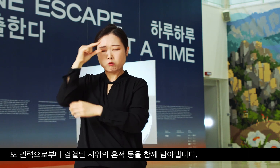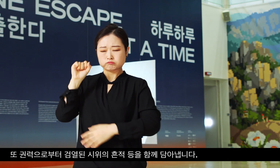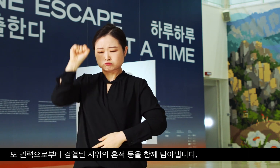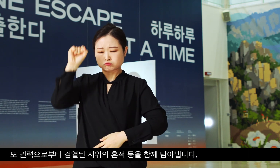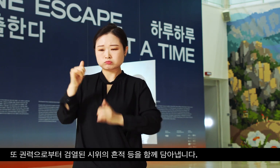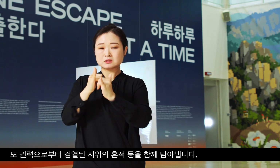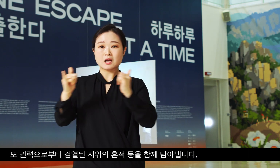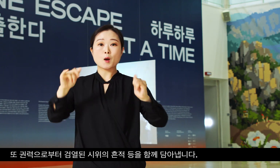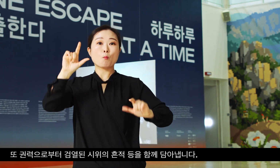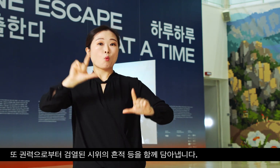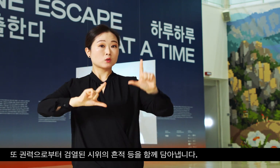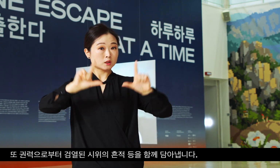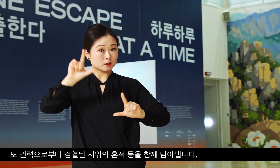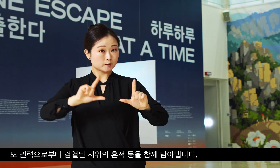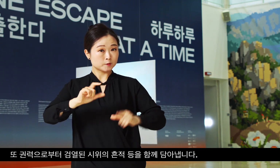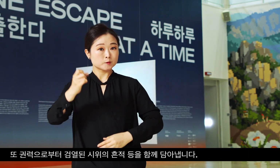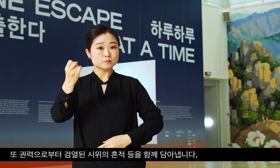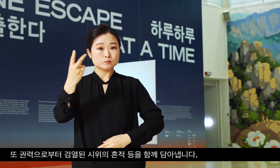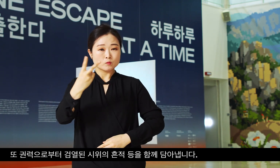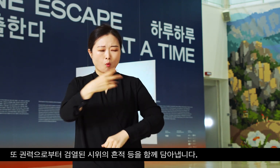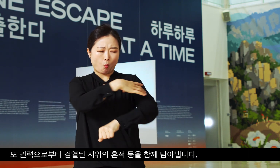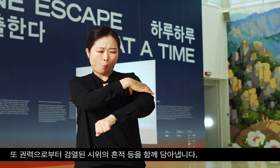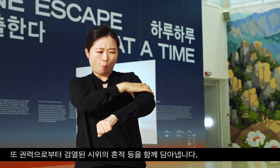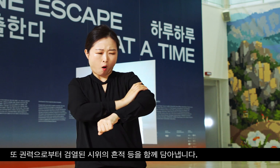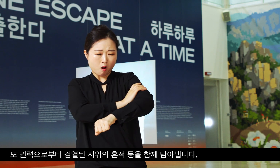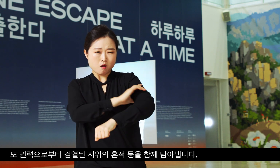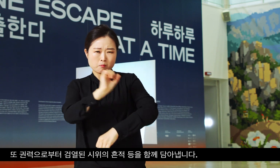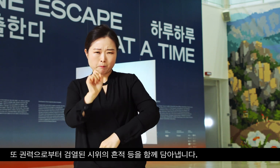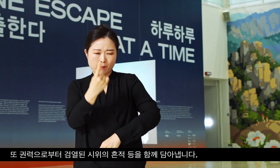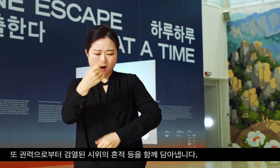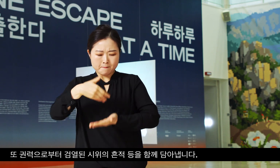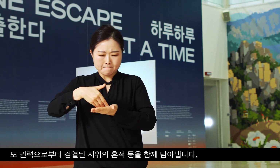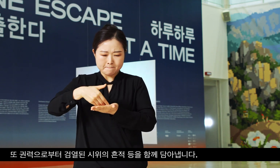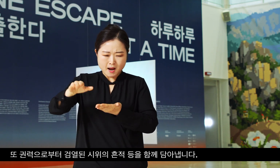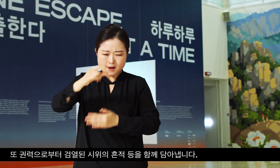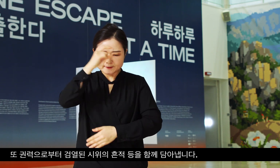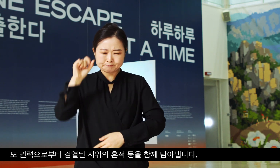또 권력으로부터 검열된 시위의 흔적 등을 함께